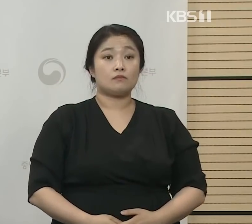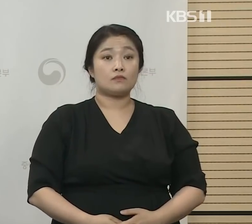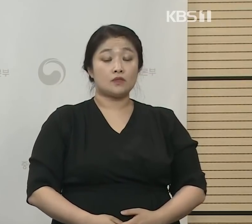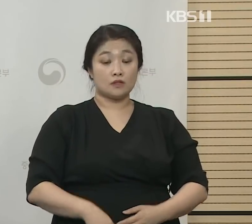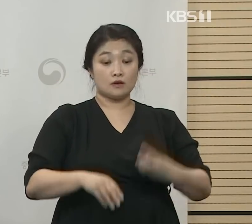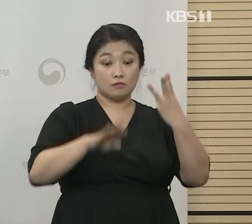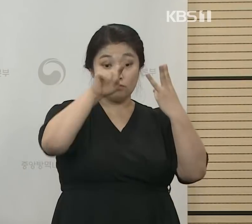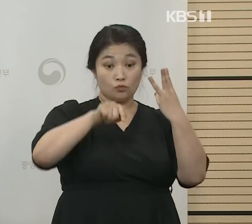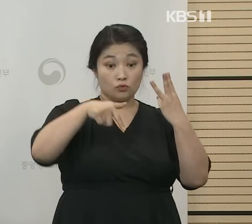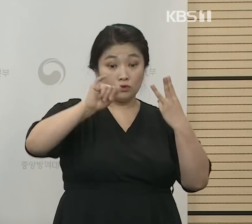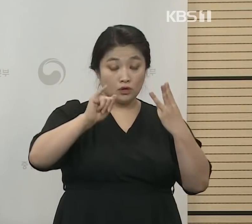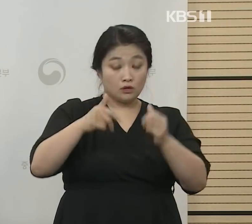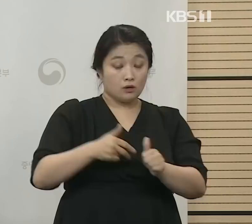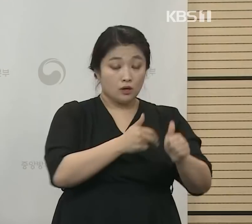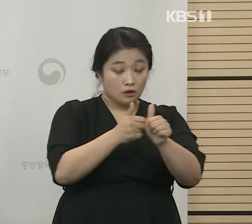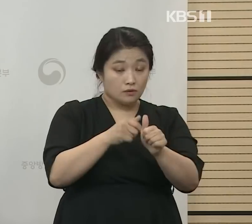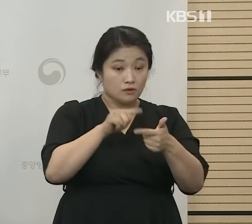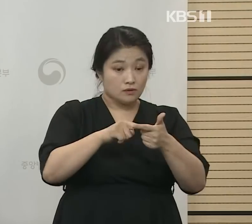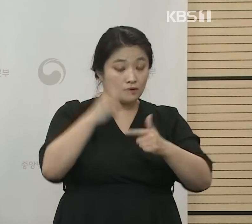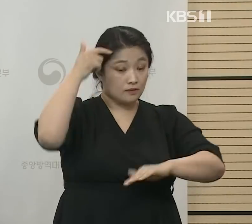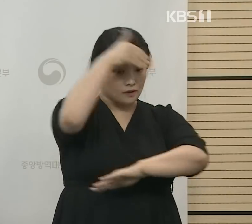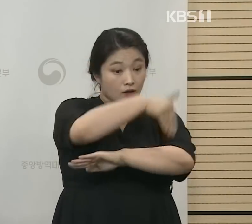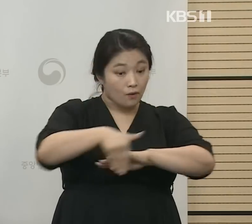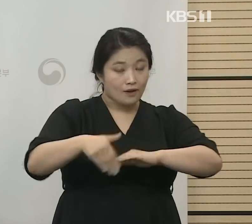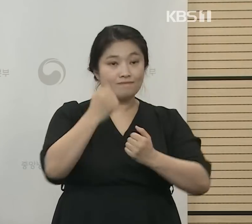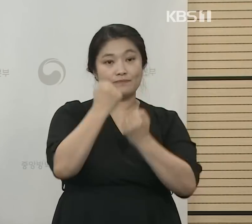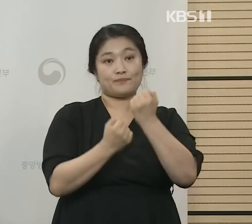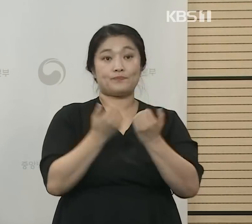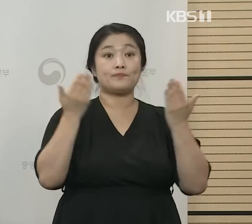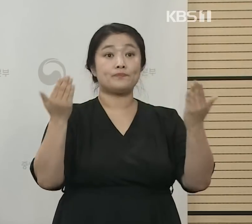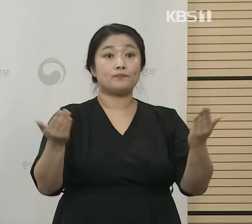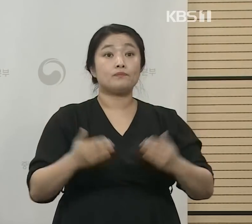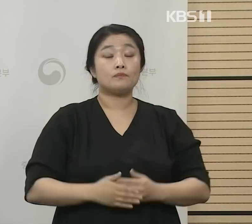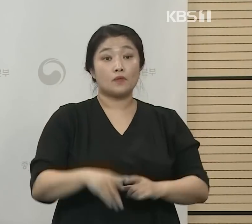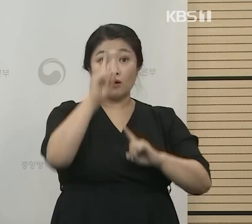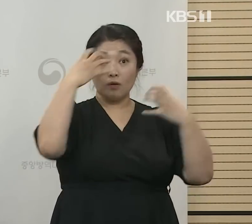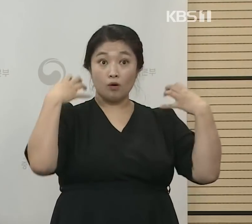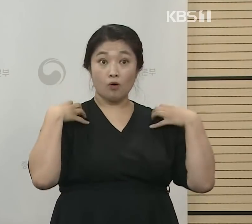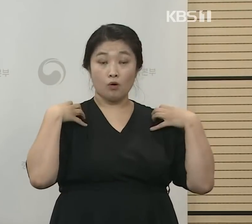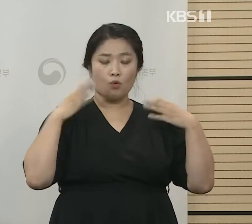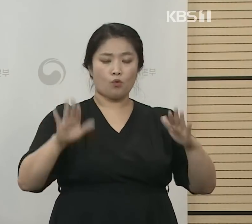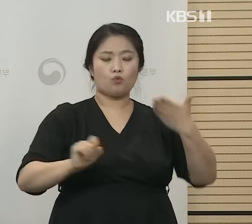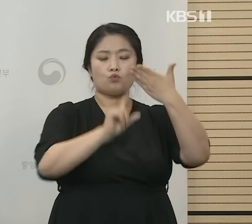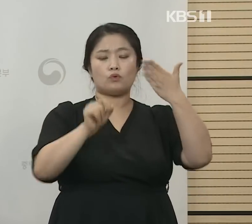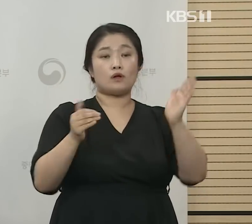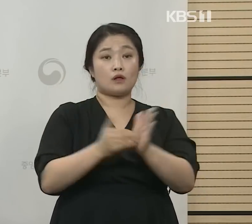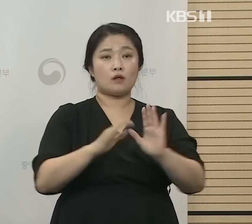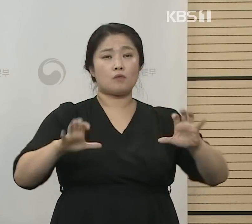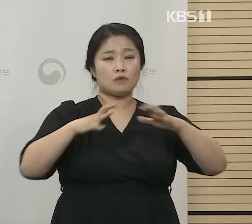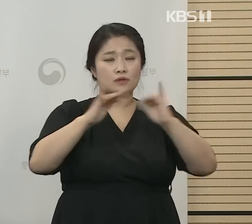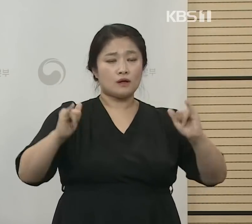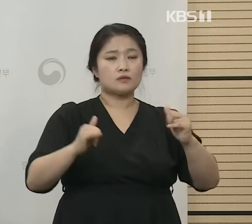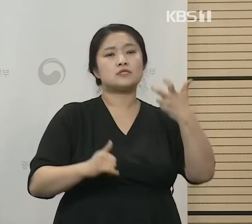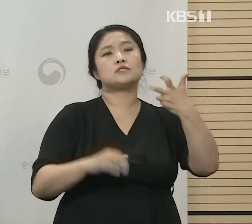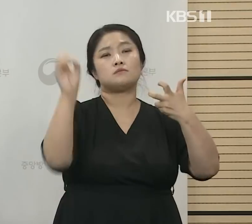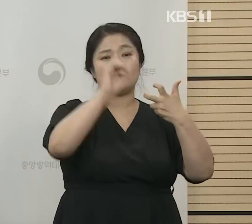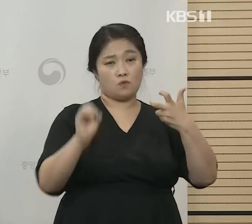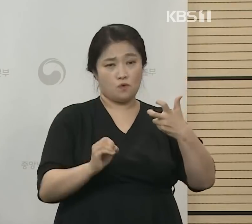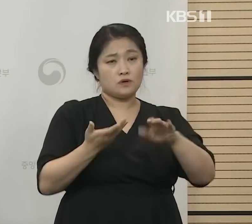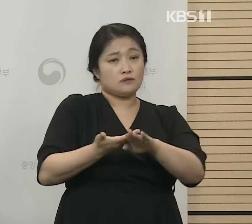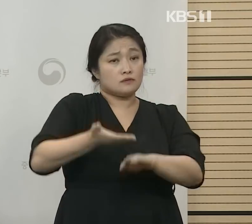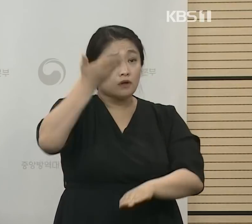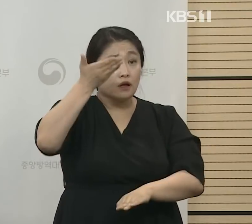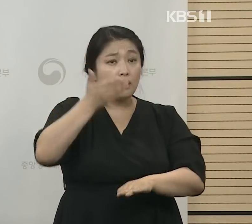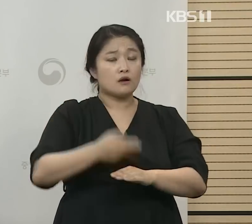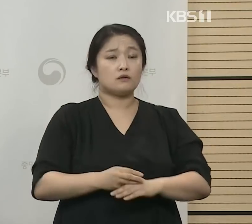이어서 3분기 예방접종 시행 계획을 말씀드리겠습니다. 정부는 오늘 9월까지 전 국민의 70%